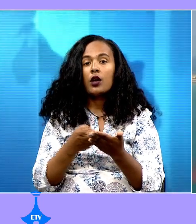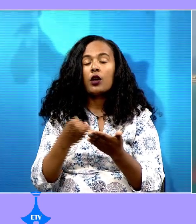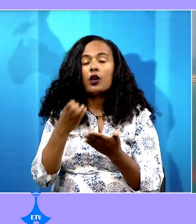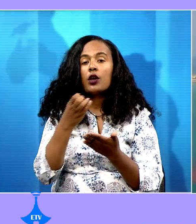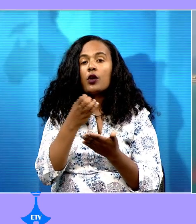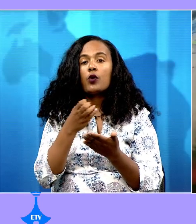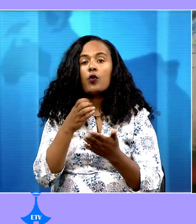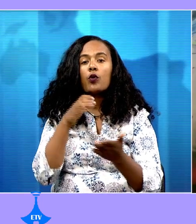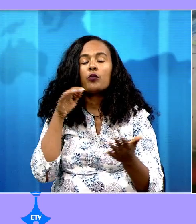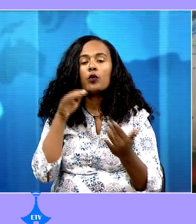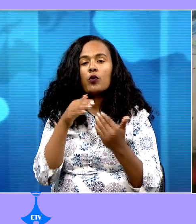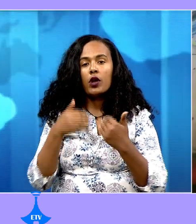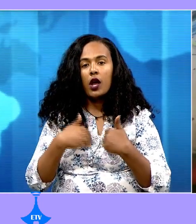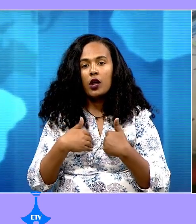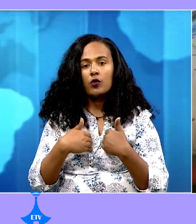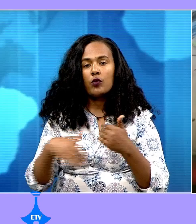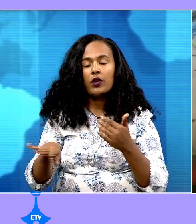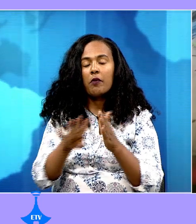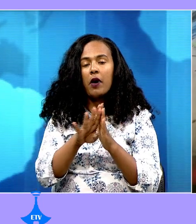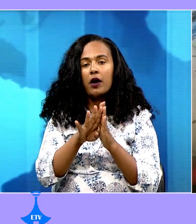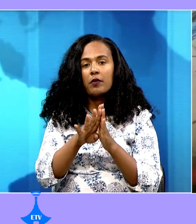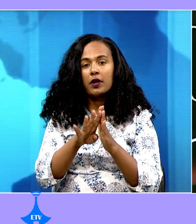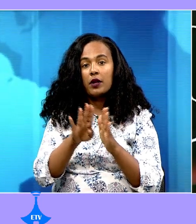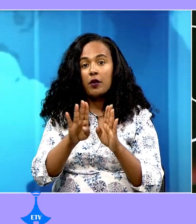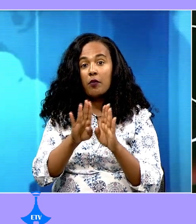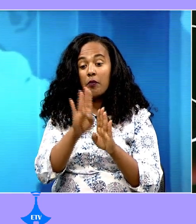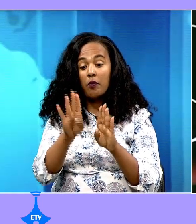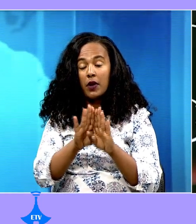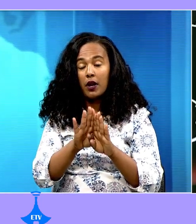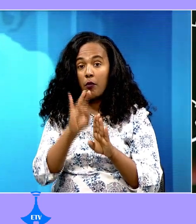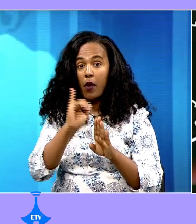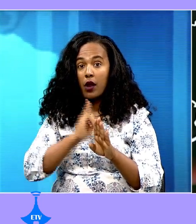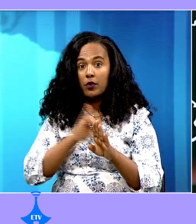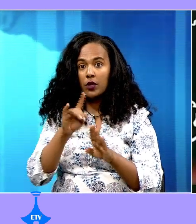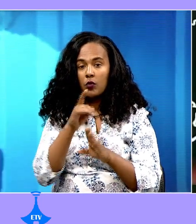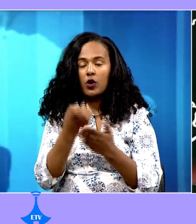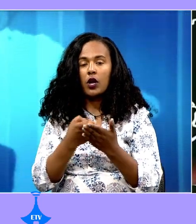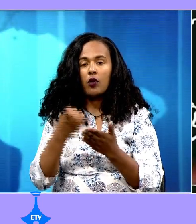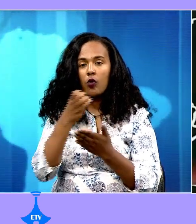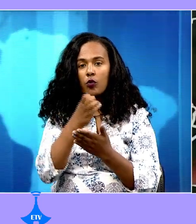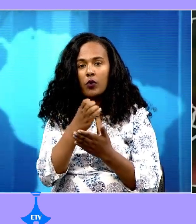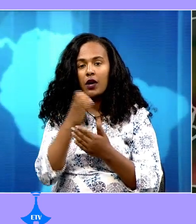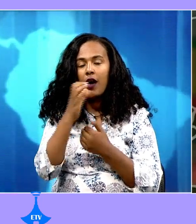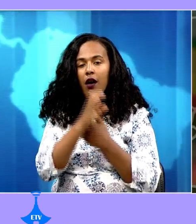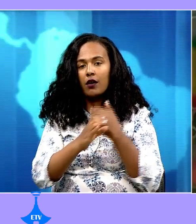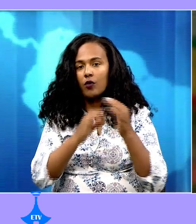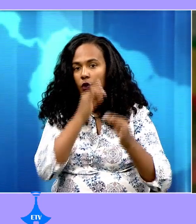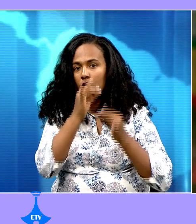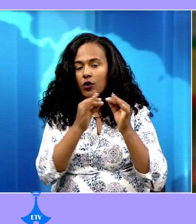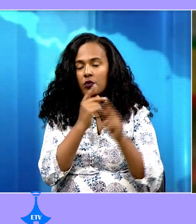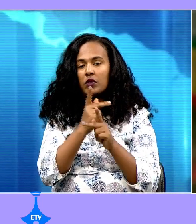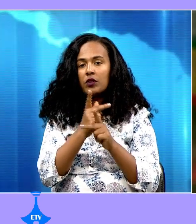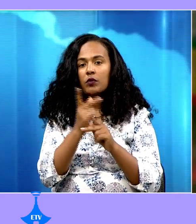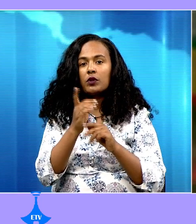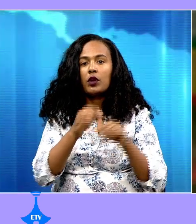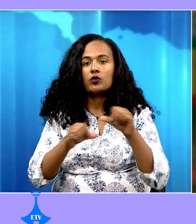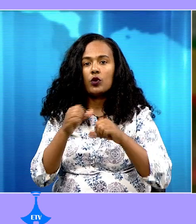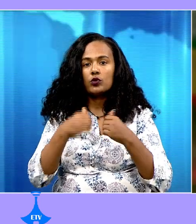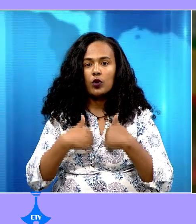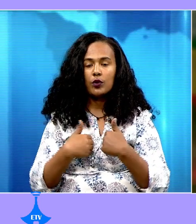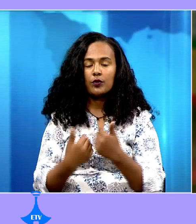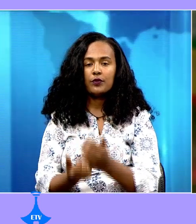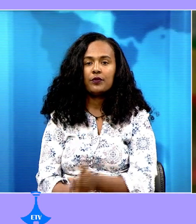ኢኮኖሚው እንዲያድግ። የባህር በር ባለቤት መሆን ከኢኮኖሚያዊ ተጠቃሚነት ባሻገር ለሀገር ሉዓላዊነት መከበር ከፍተኛ አስተዋጽኦ አለው።